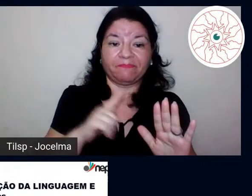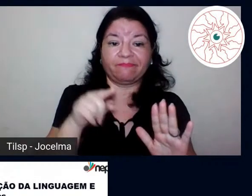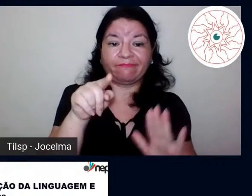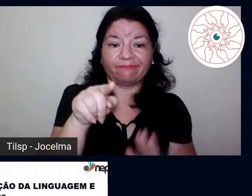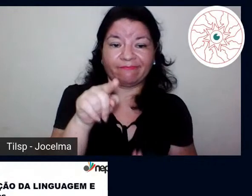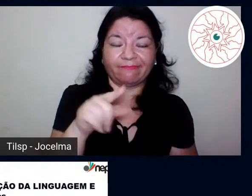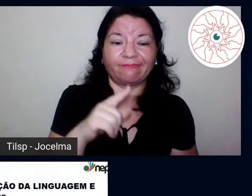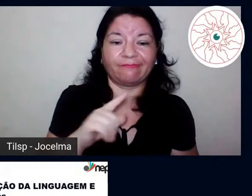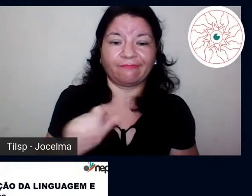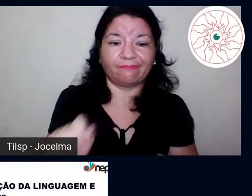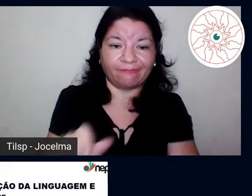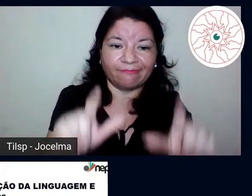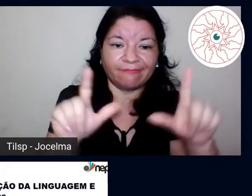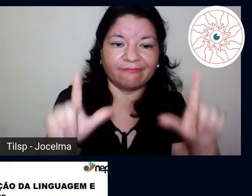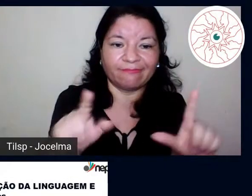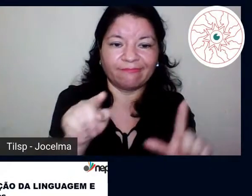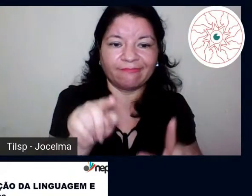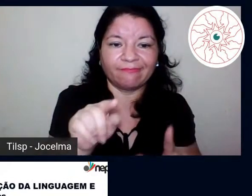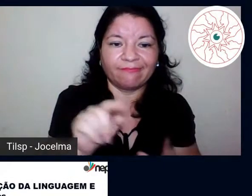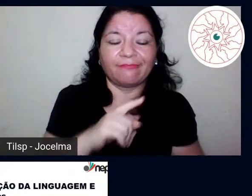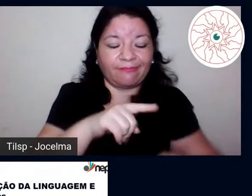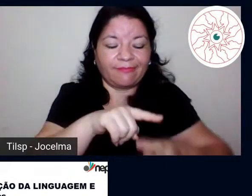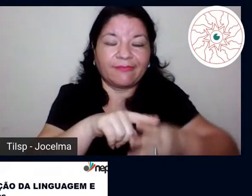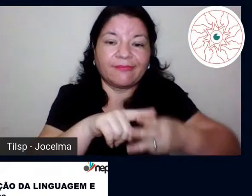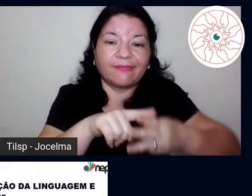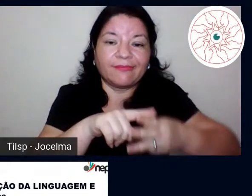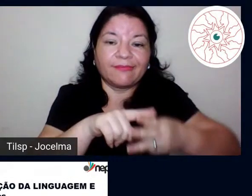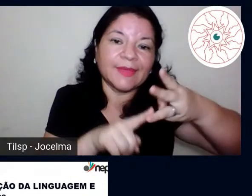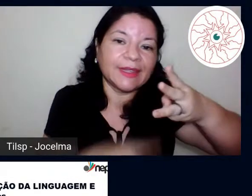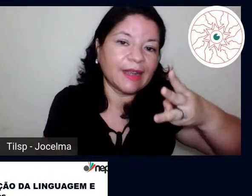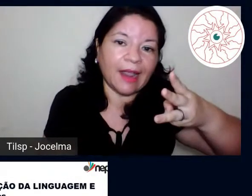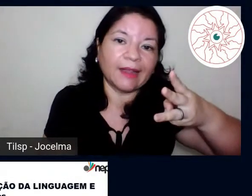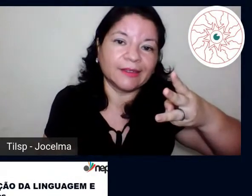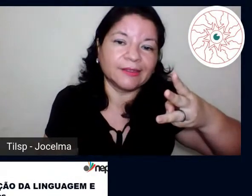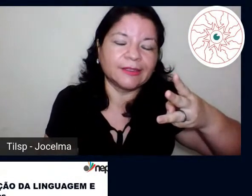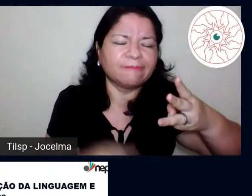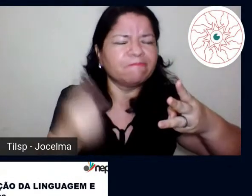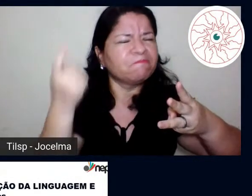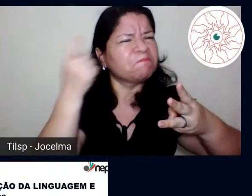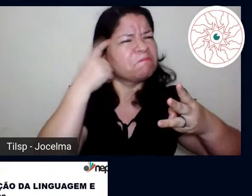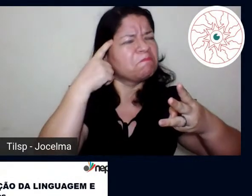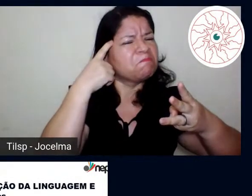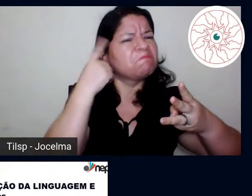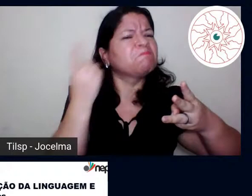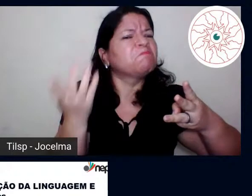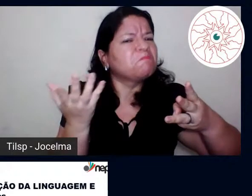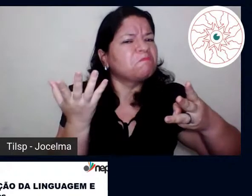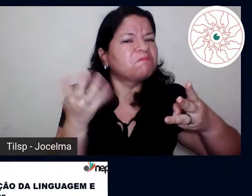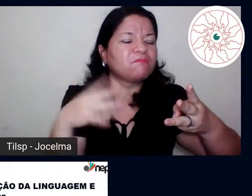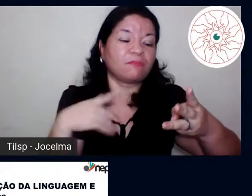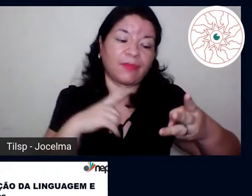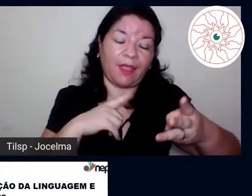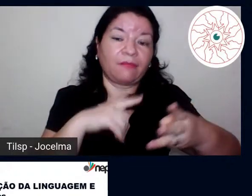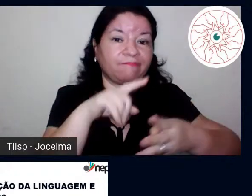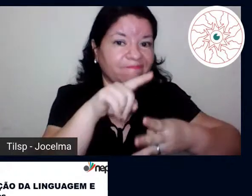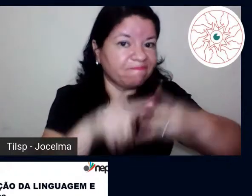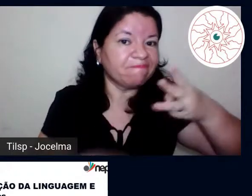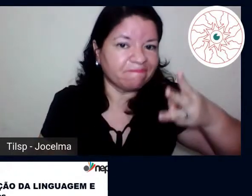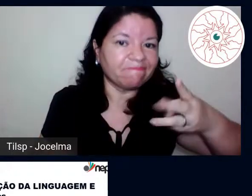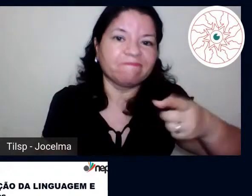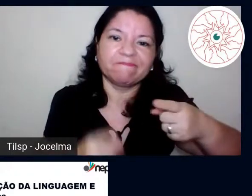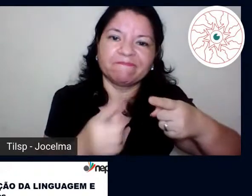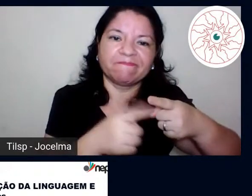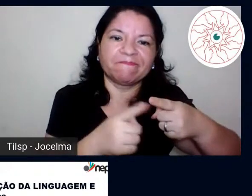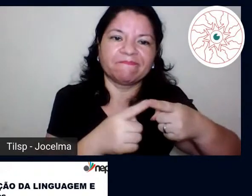do nosso capítulo três grandes questões, né, chamamos atenção para três grandes questões que vão